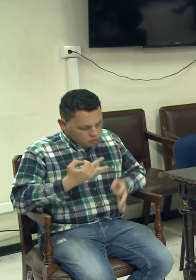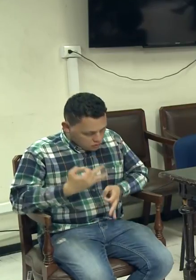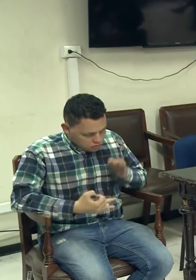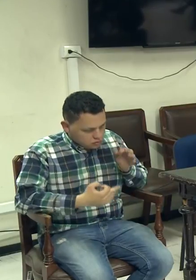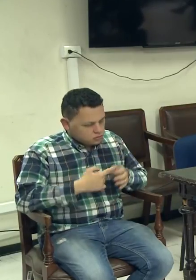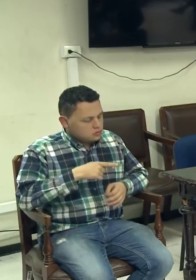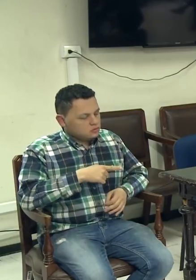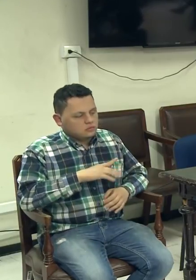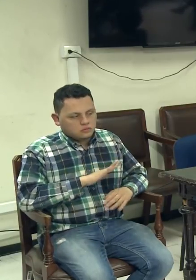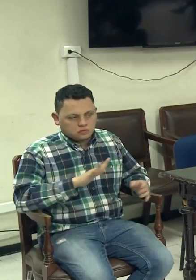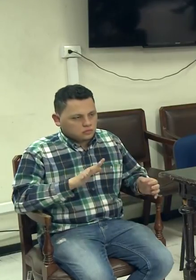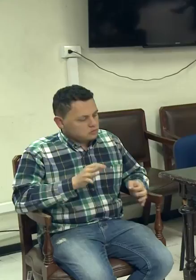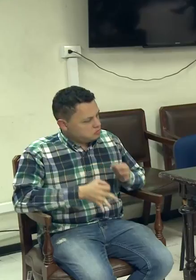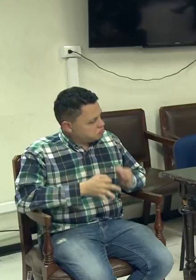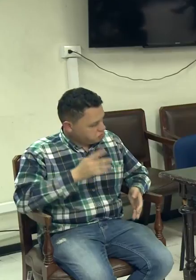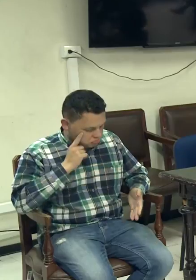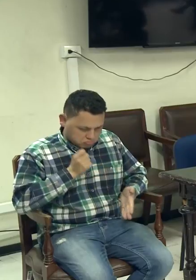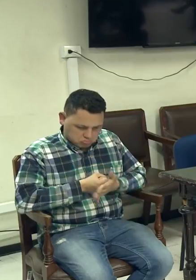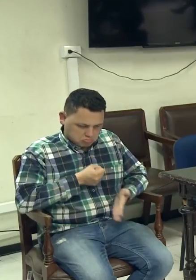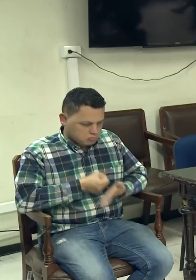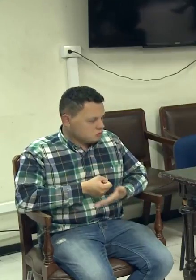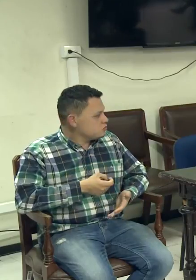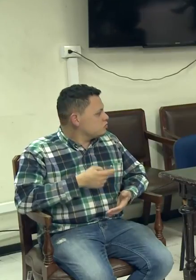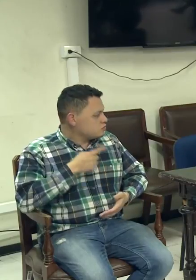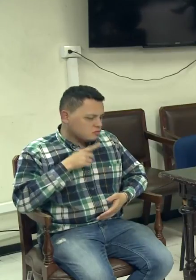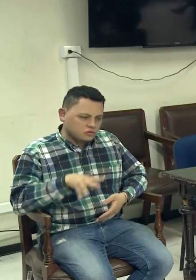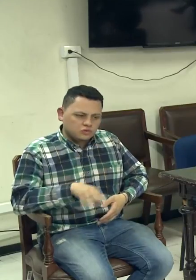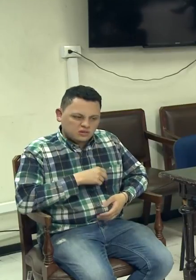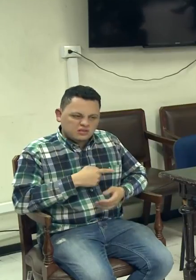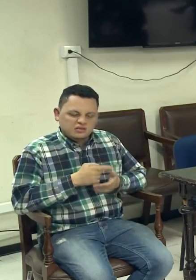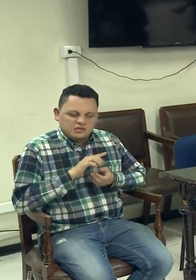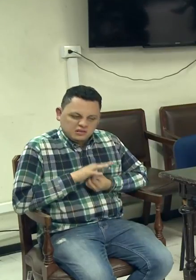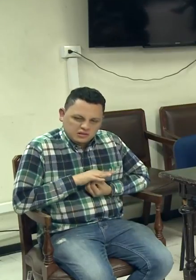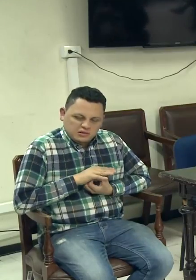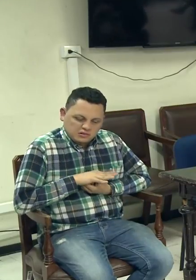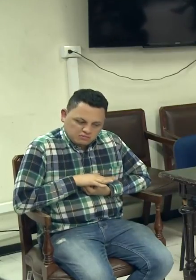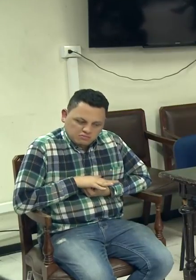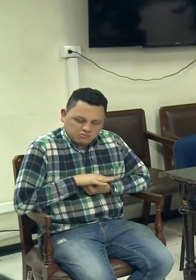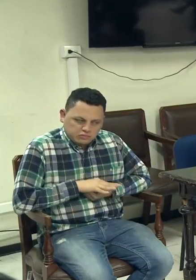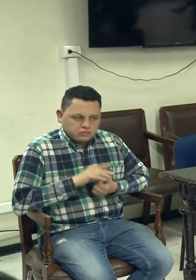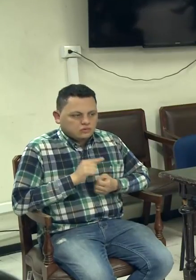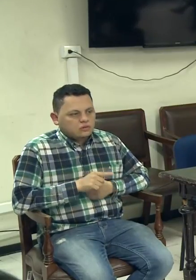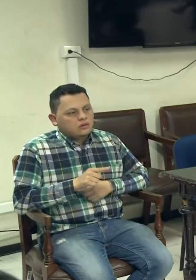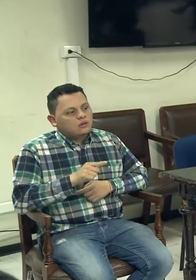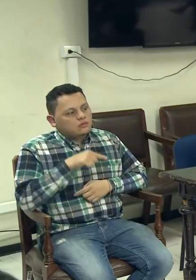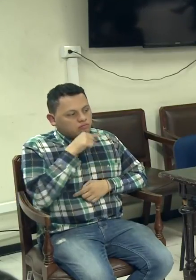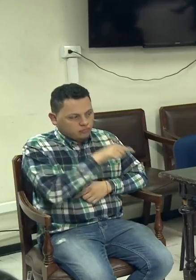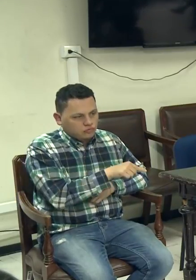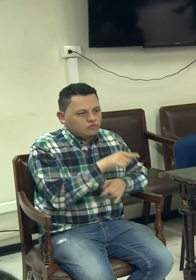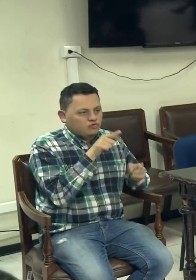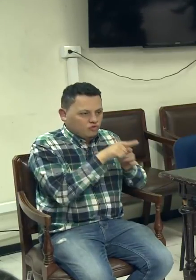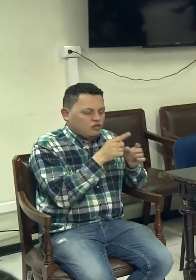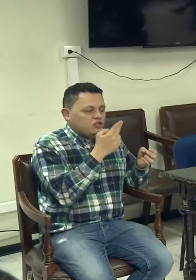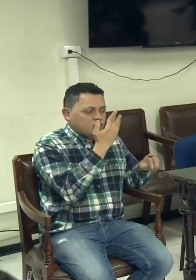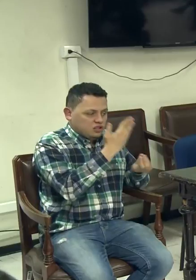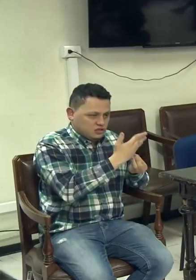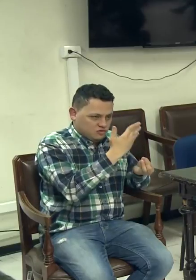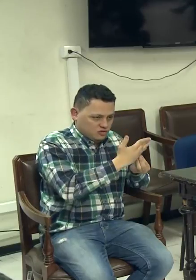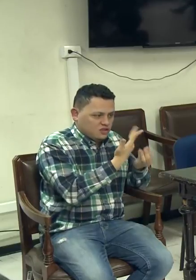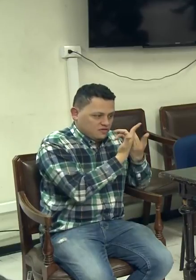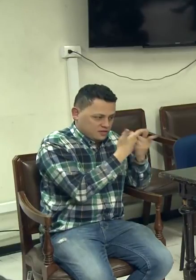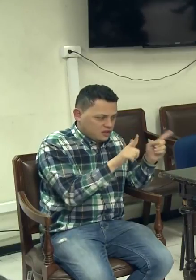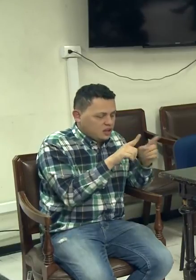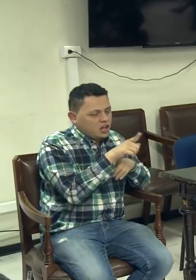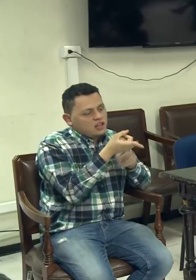no renunciamos a ir a juicio a pesar de toda la presión, repito, desde los teólogos de la liberación hasta